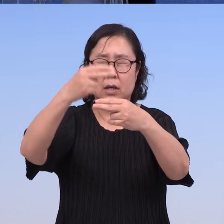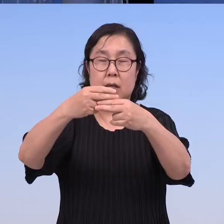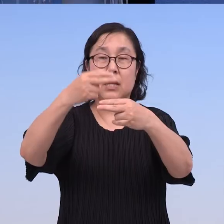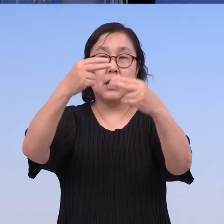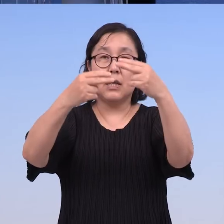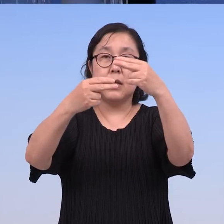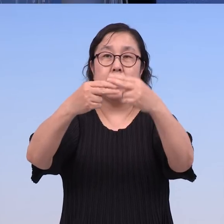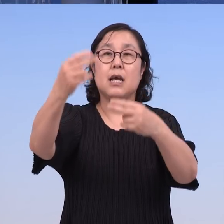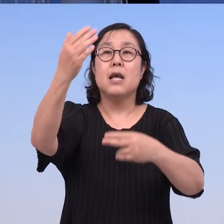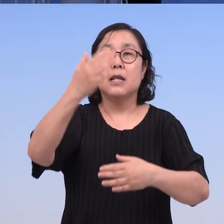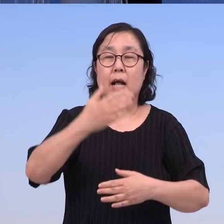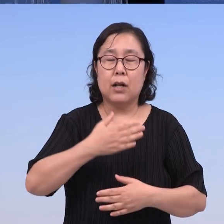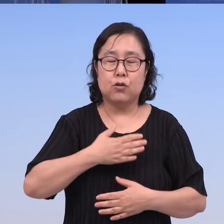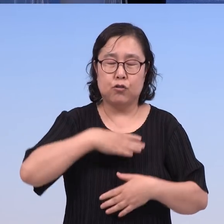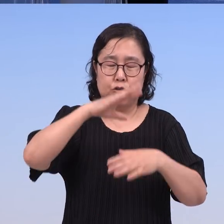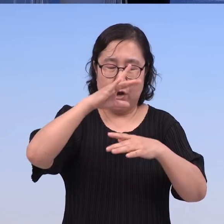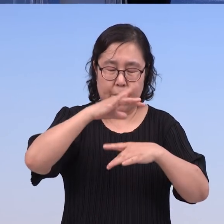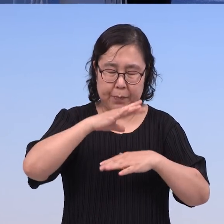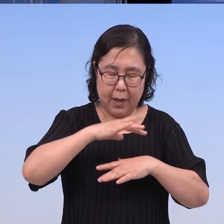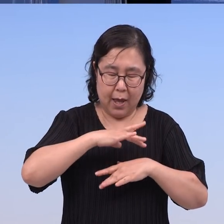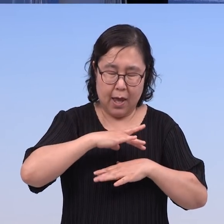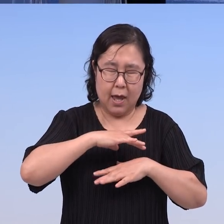나를 두렵게 하지만